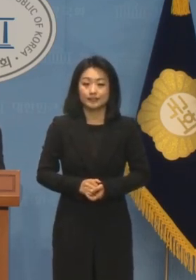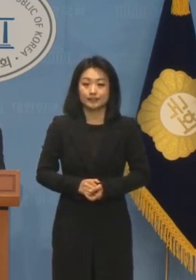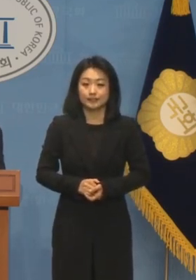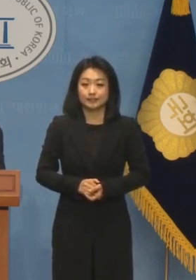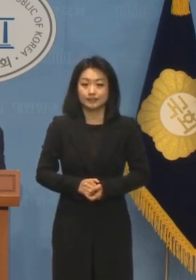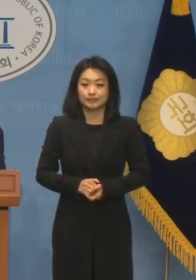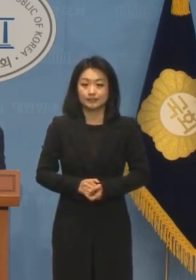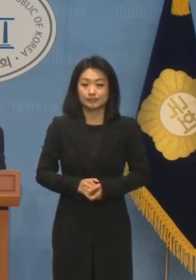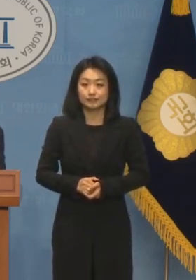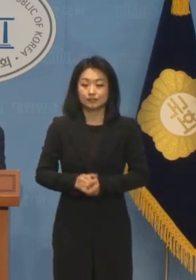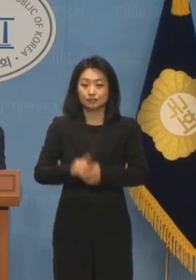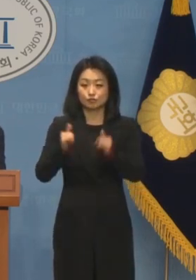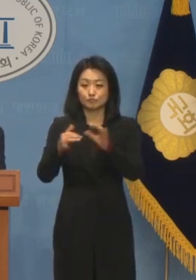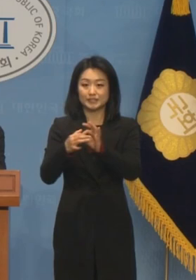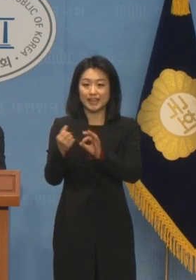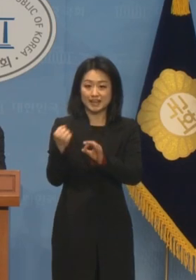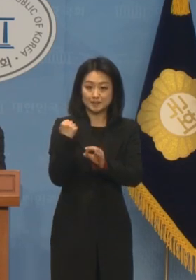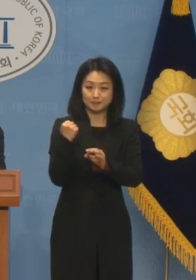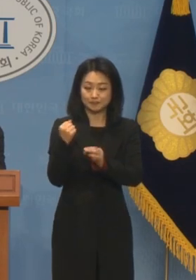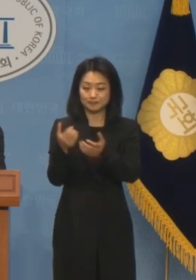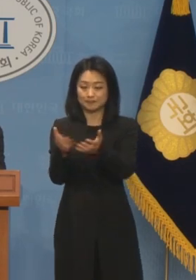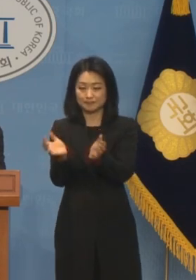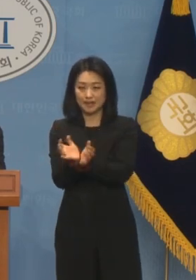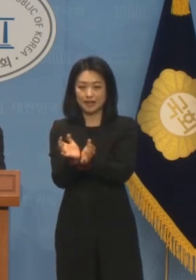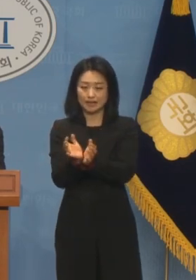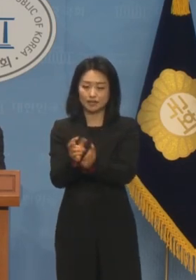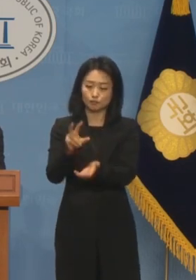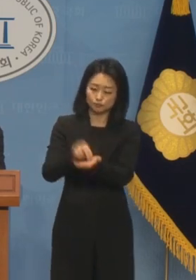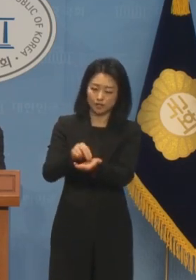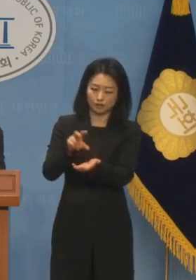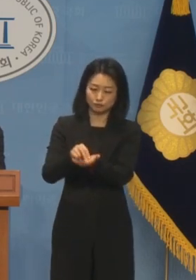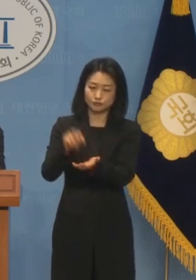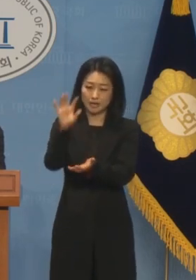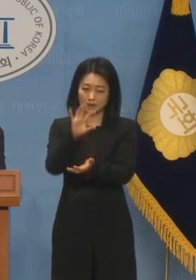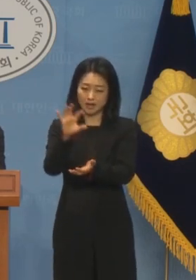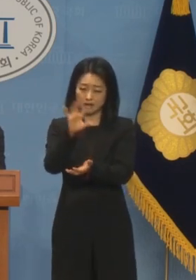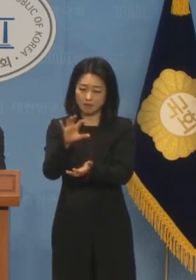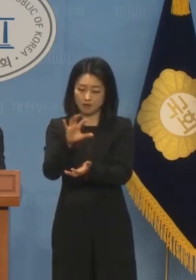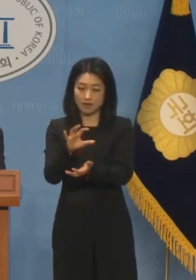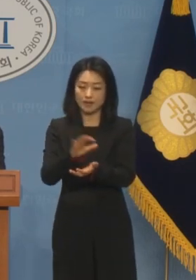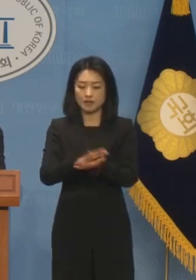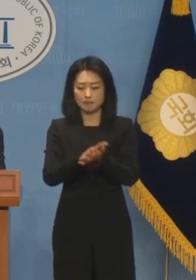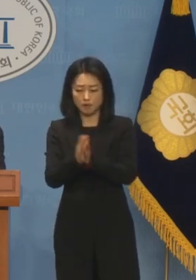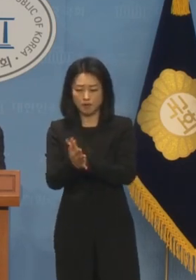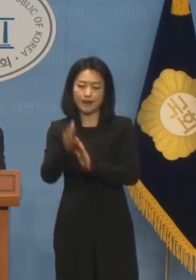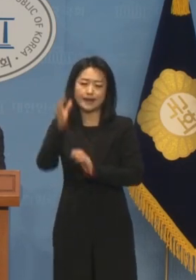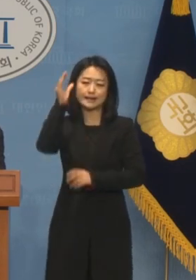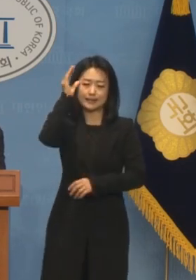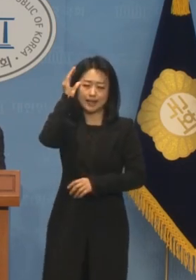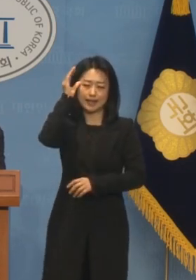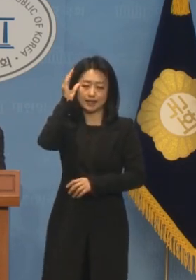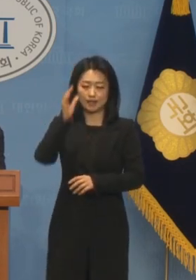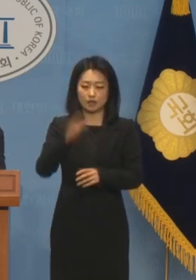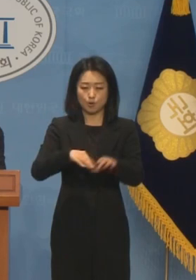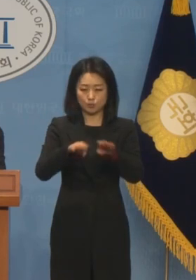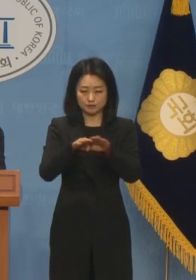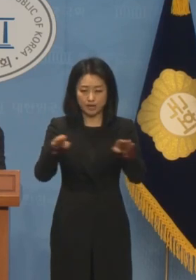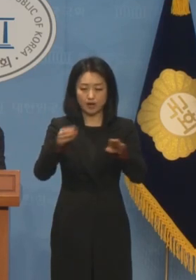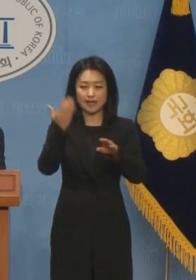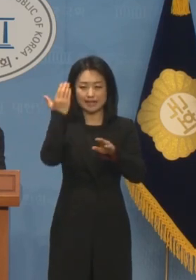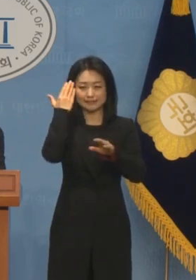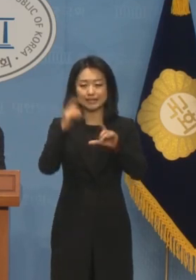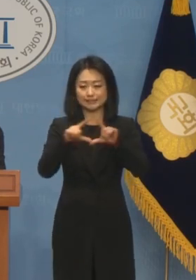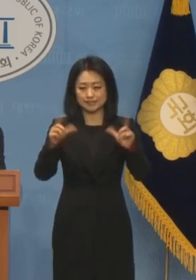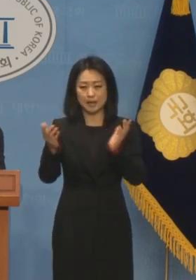당이 반복적인 전행에도 이번에는 변화되리라 기대하며 공정과 상식을